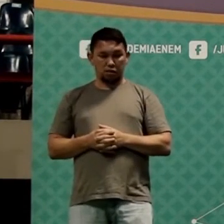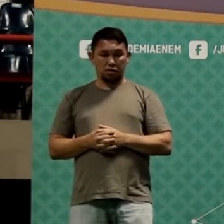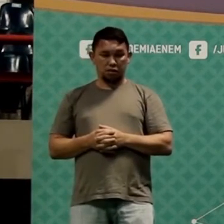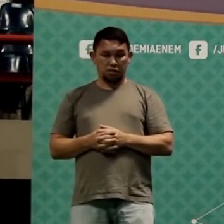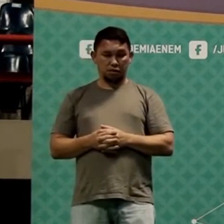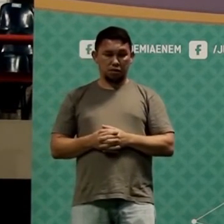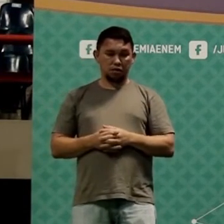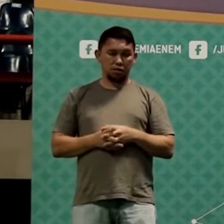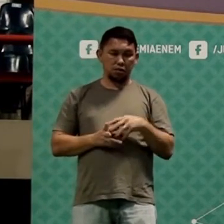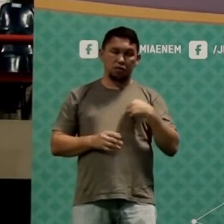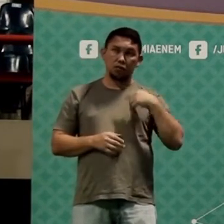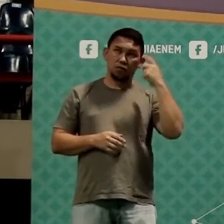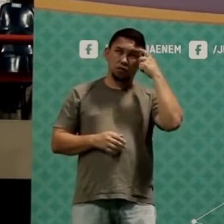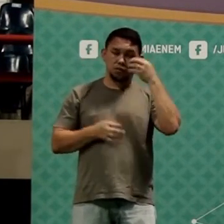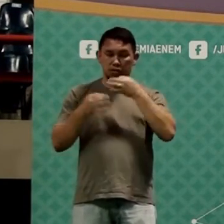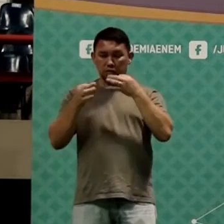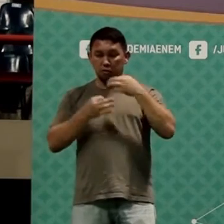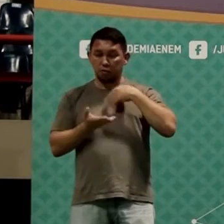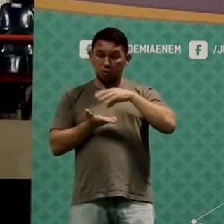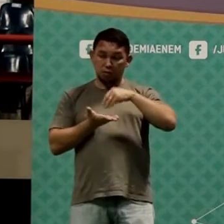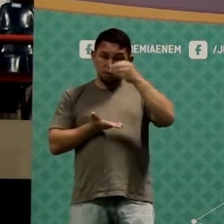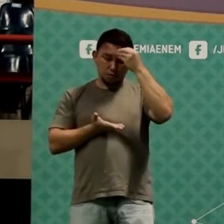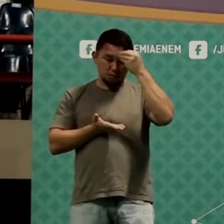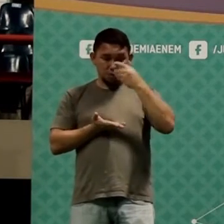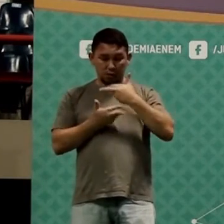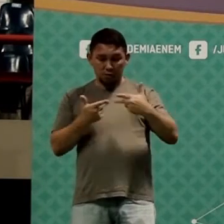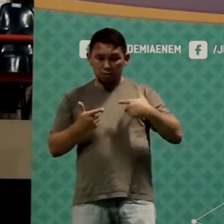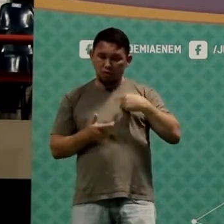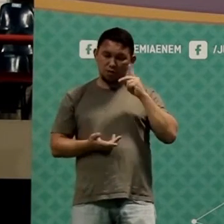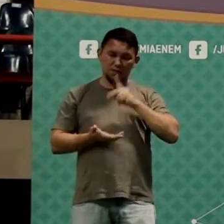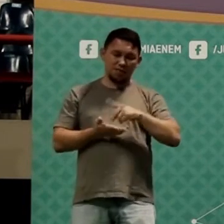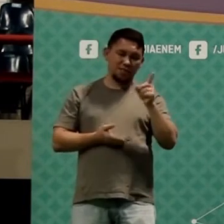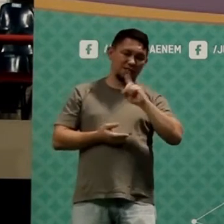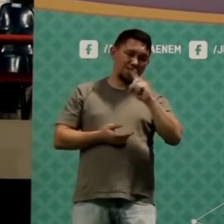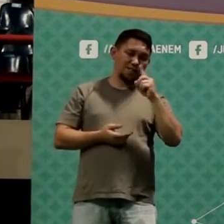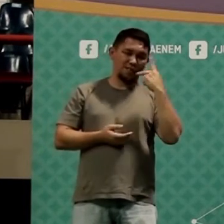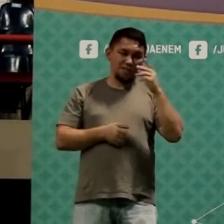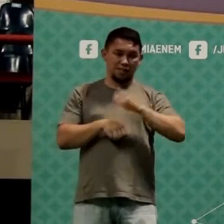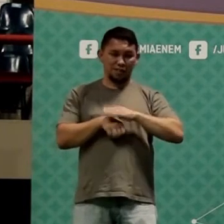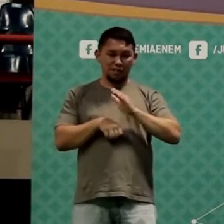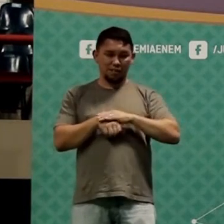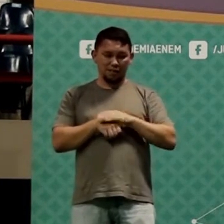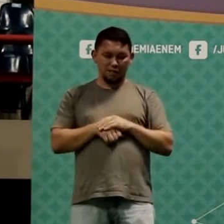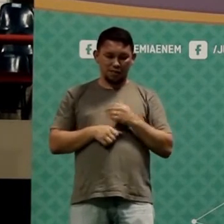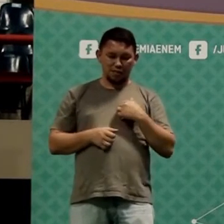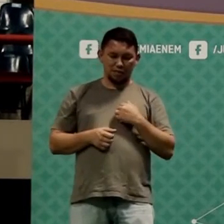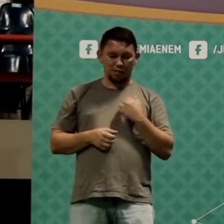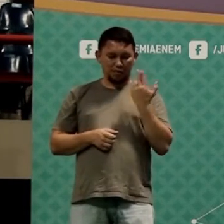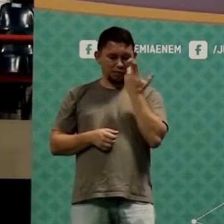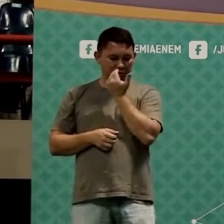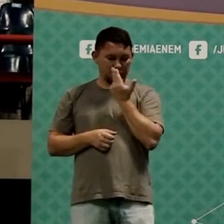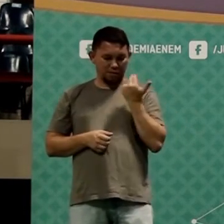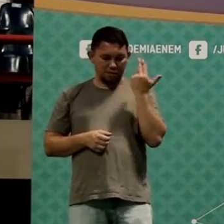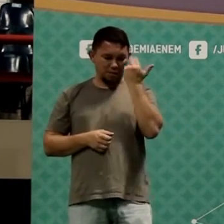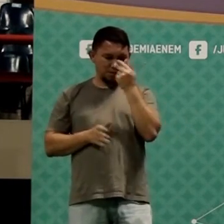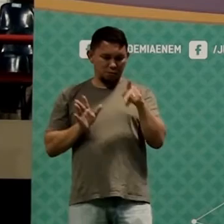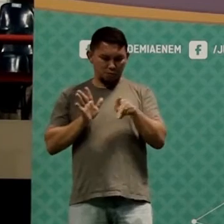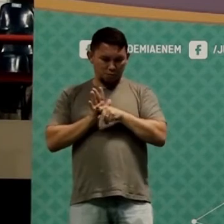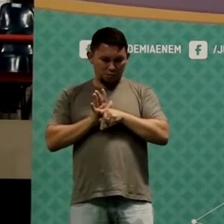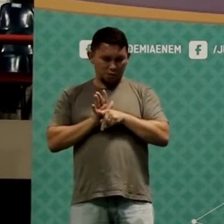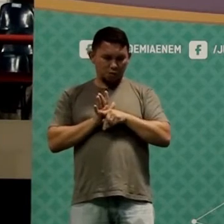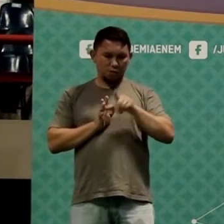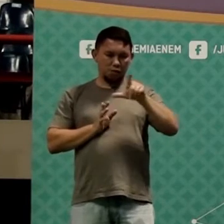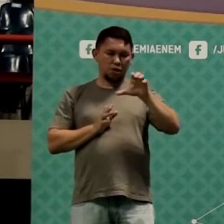E aí se cogitou que a teoria conspiratória, que não é verdade, que era o Leonardo da Vinci se pintando de mulher. Não é verdade,